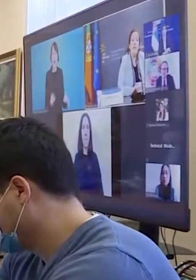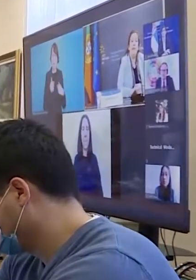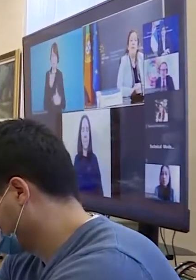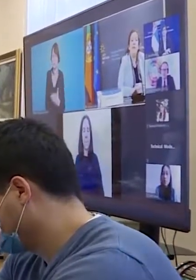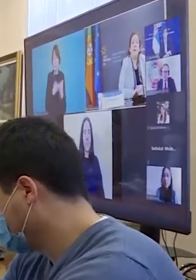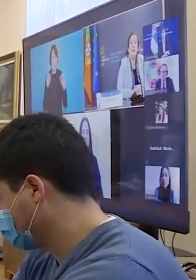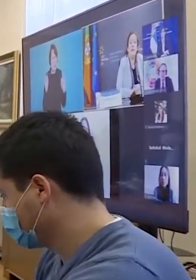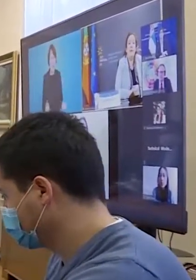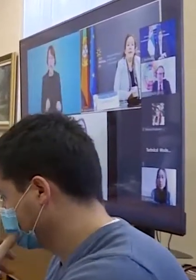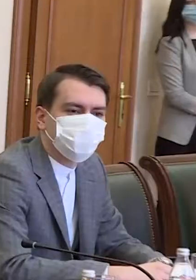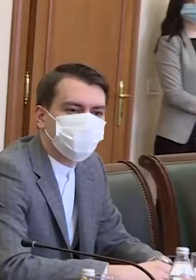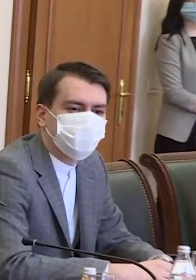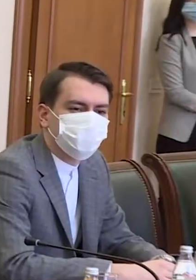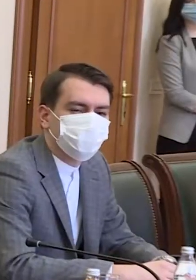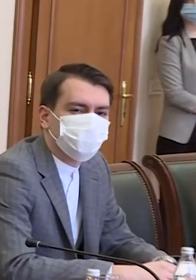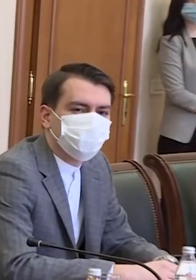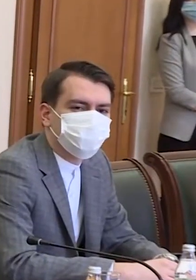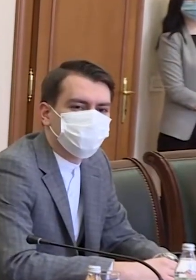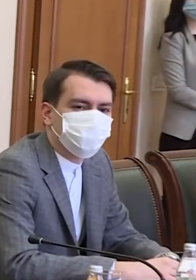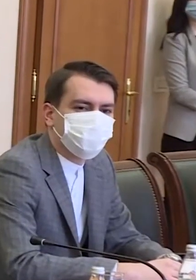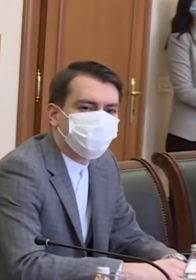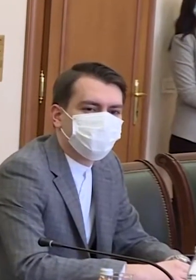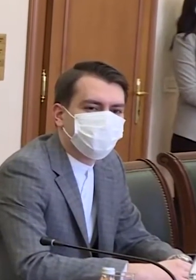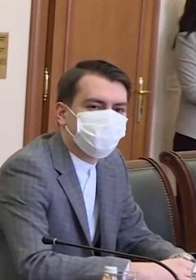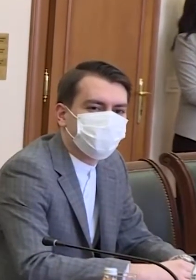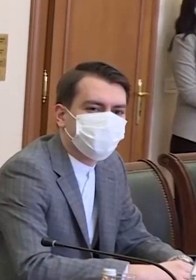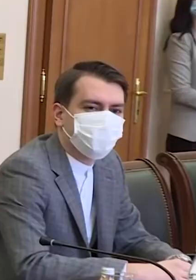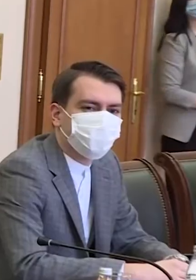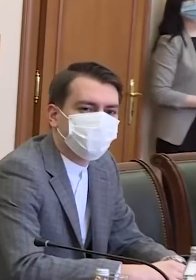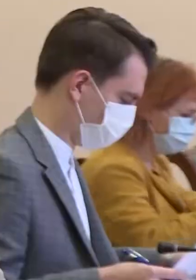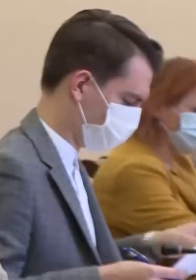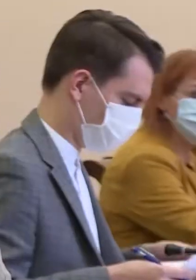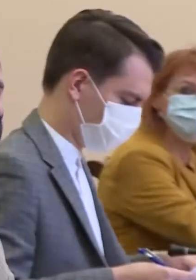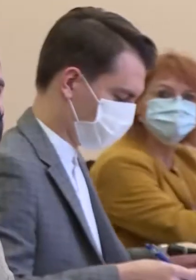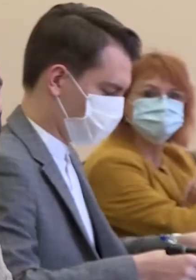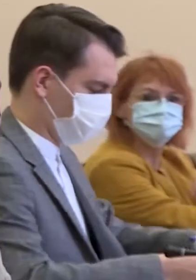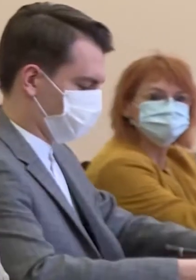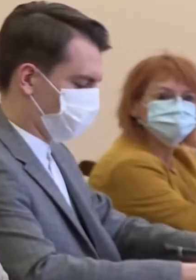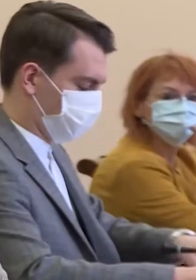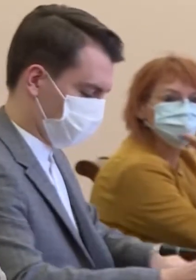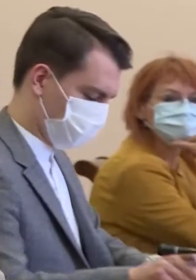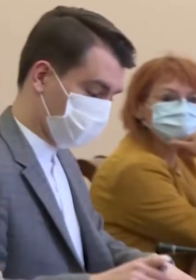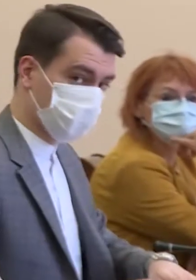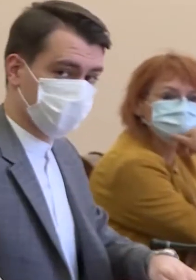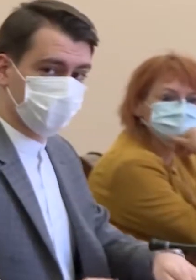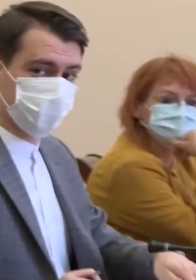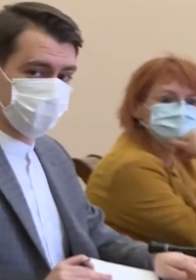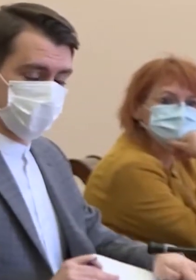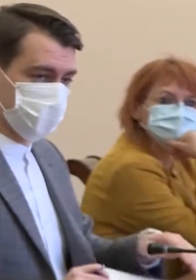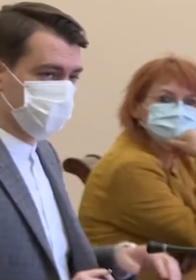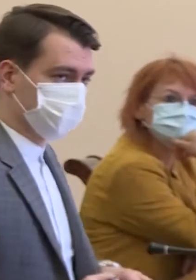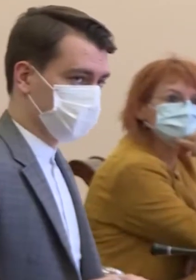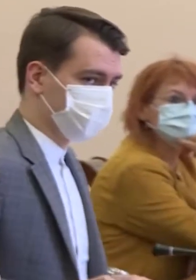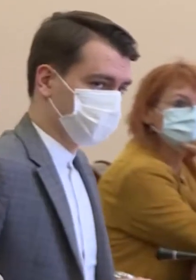da se ponude bolje javne usluge, kvalitetnije obrazovanje, konkurentnije tržište rada i atraktivno poslovno okruženje i da trenutna